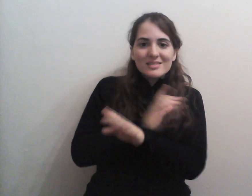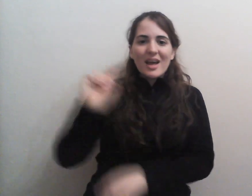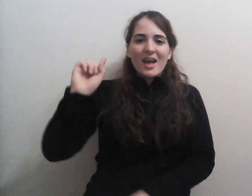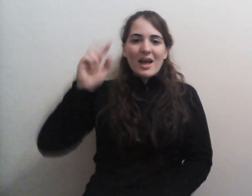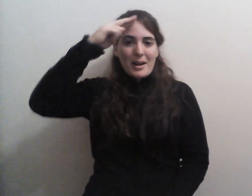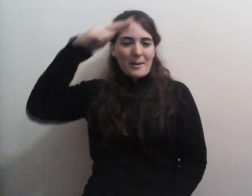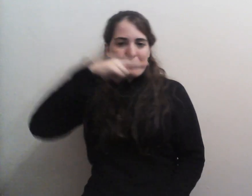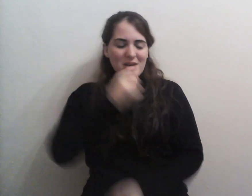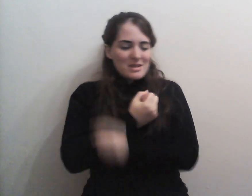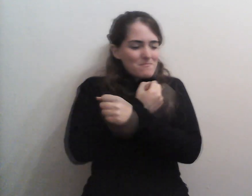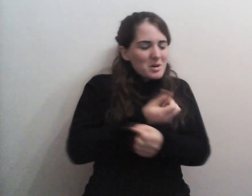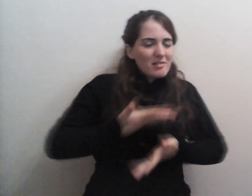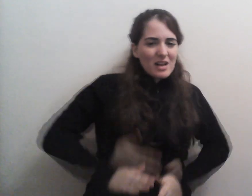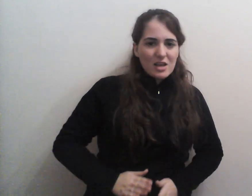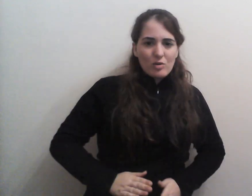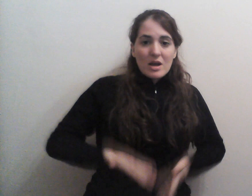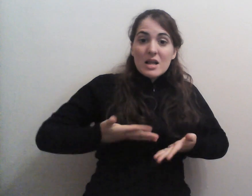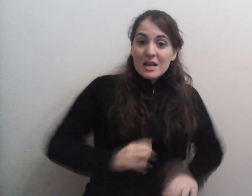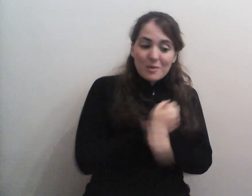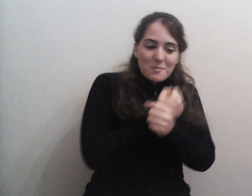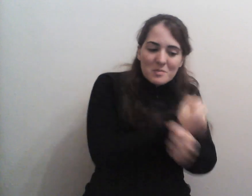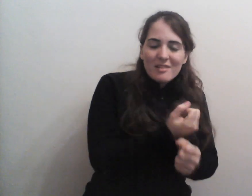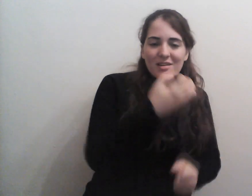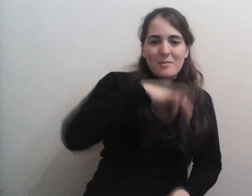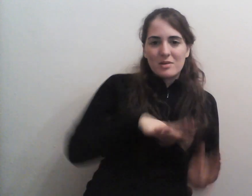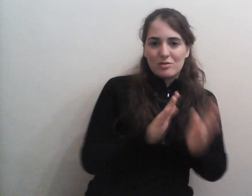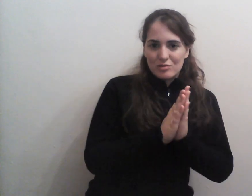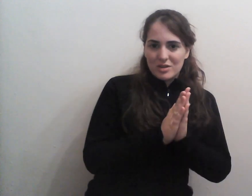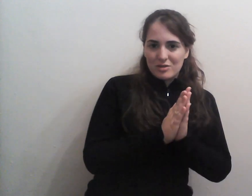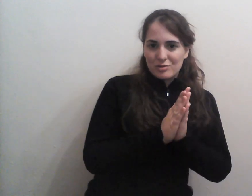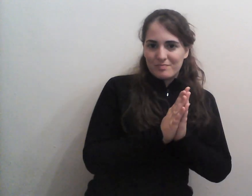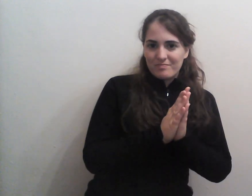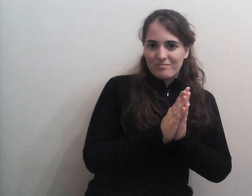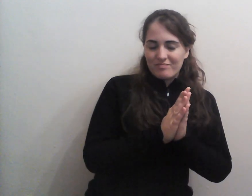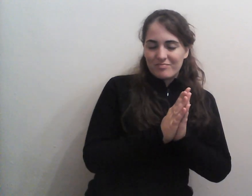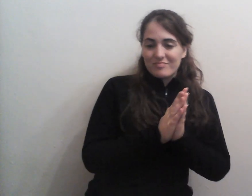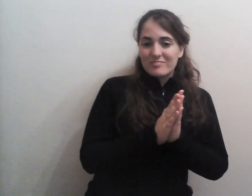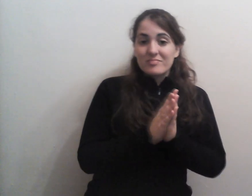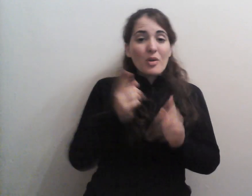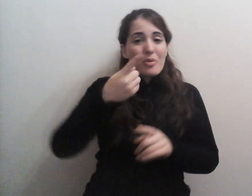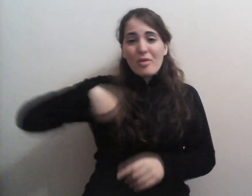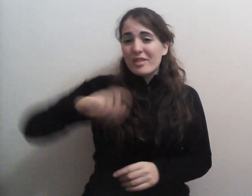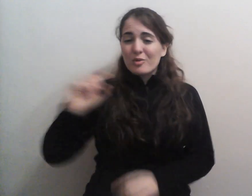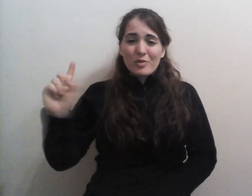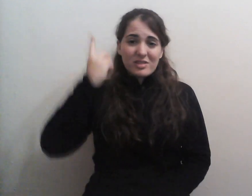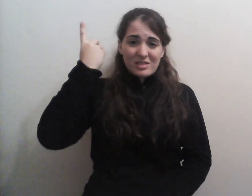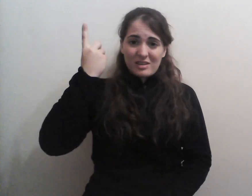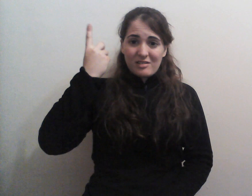Hijo. El Hijo amaba al Espíritu Santo y viceversa, en un círculo divino, en una celebración del amor del